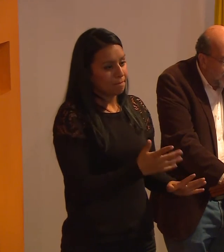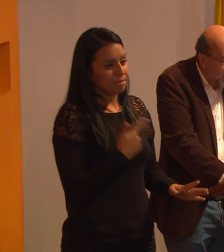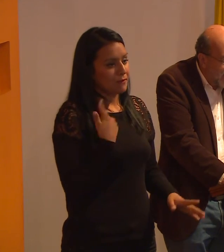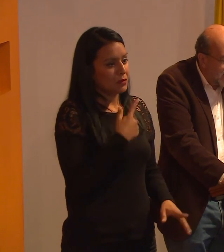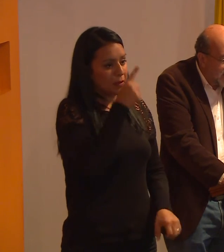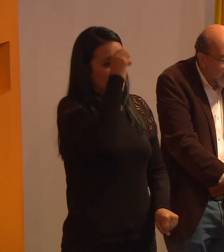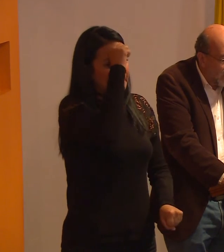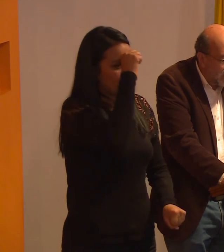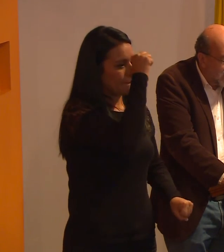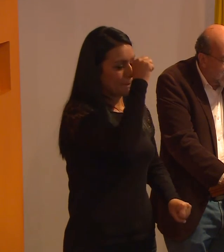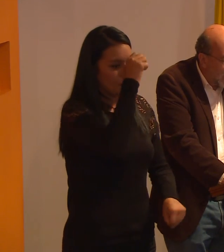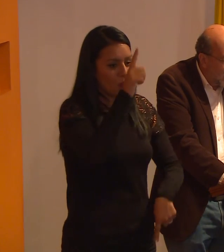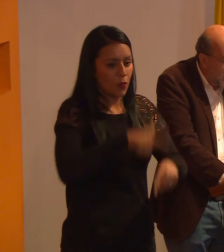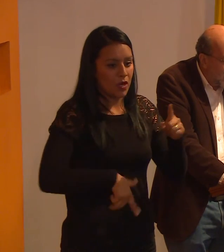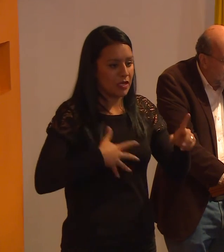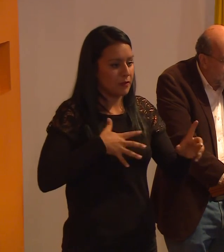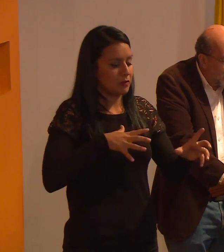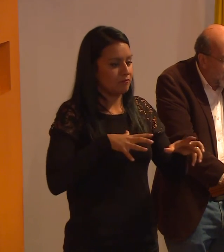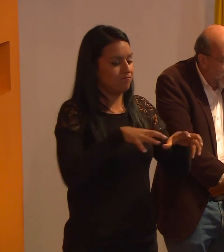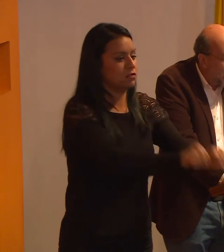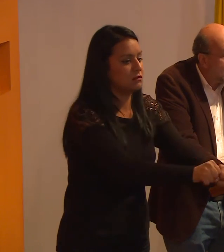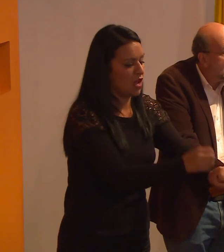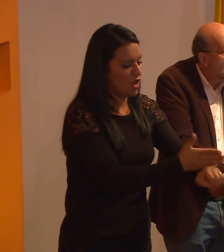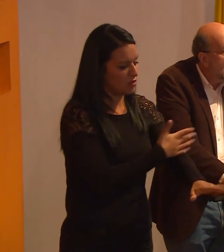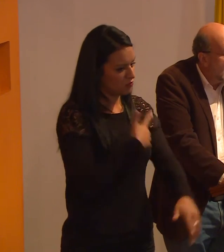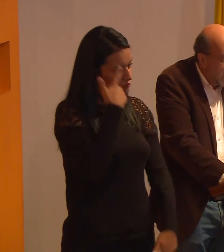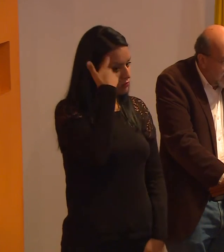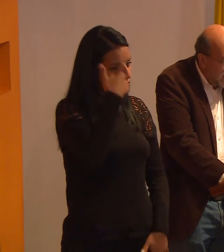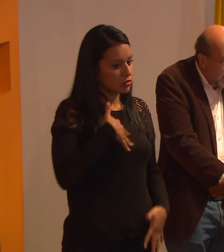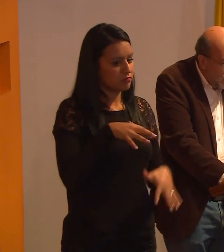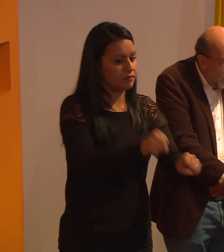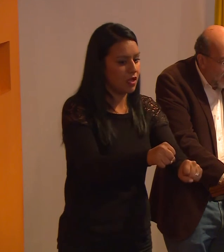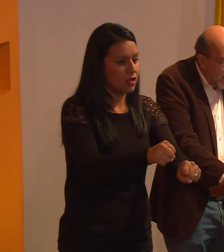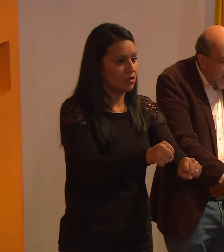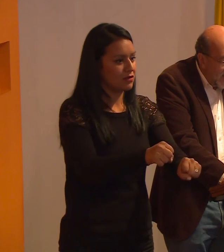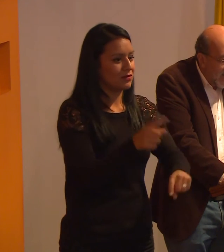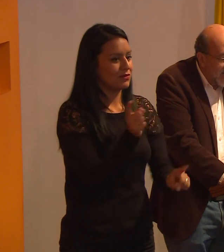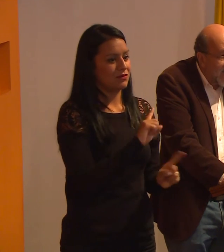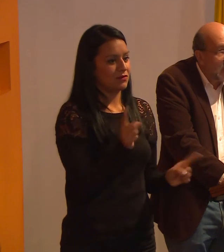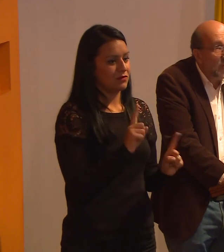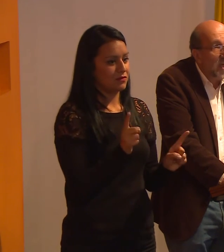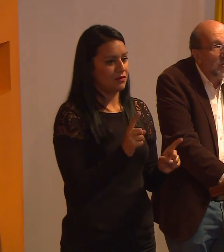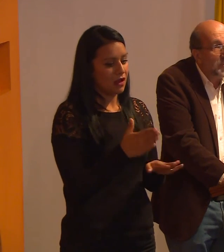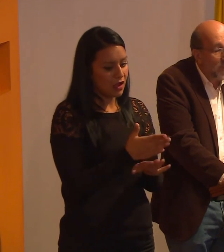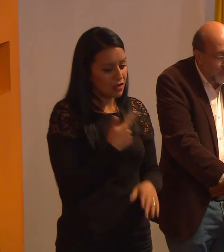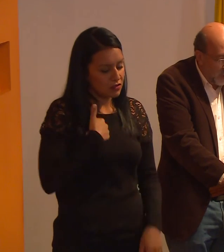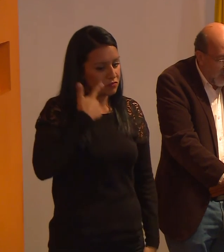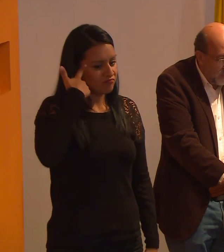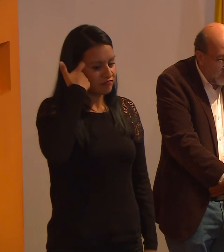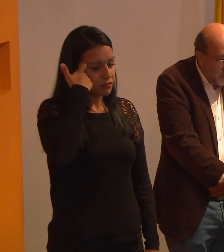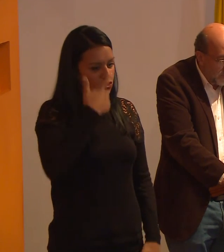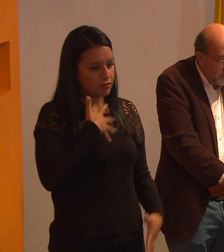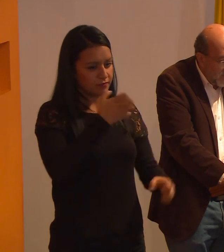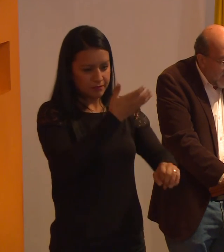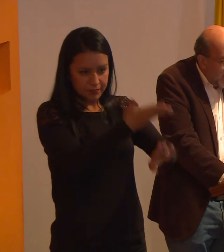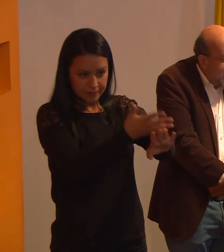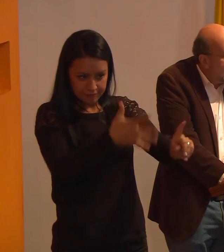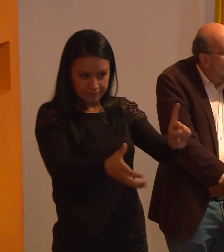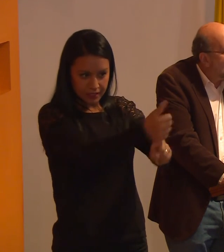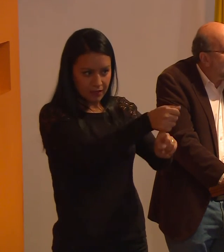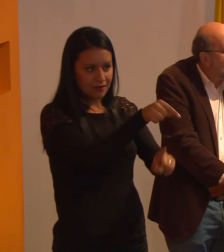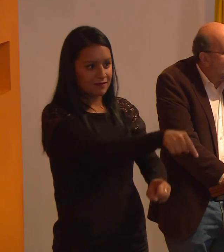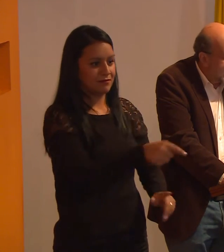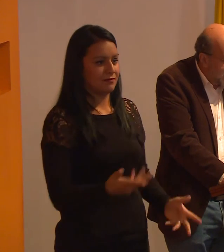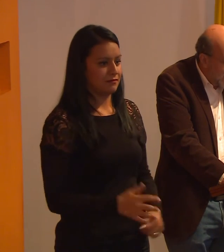seamos capaces de conquistar lo que nos proponemos, sino en aquello que nos proponemos.